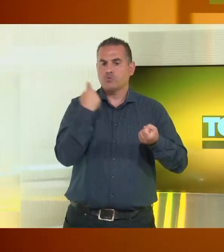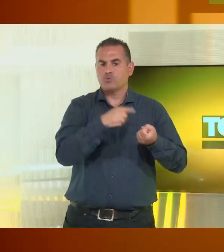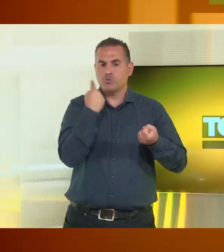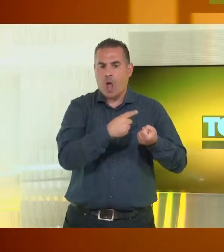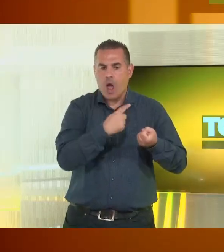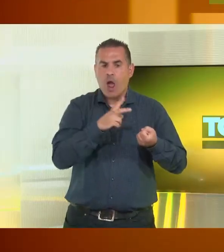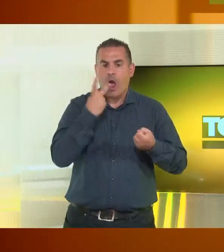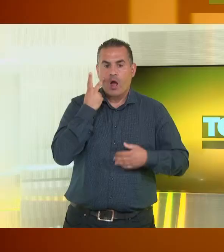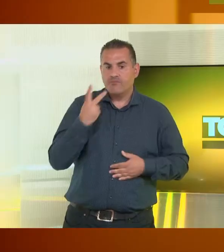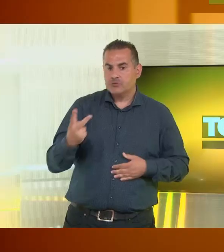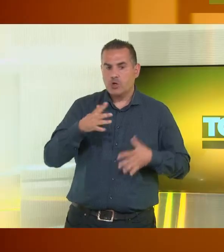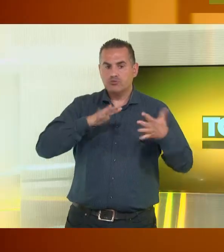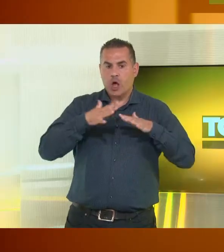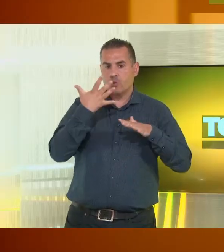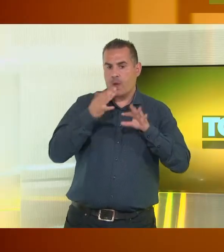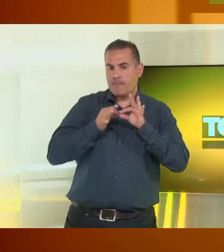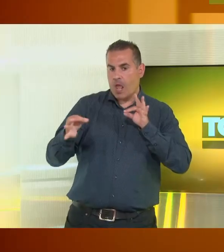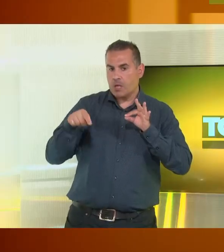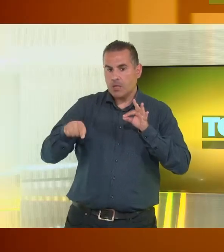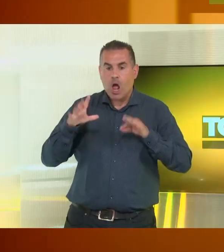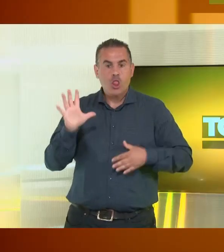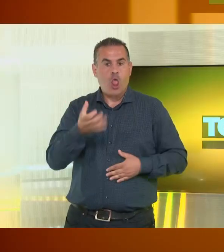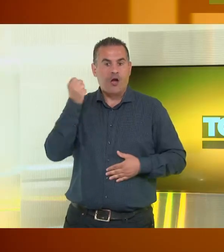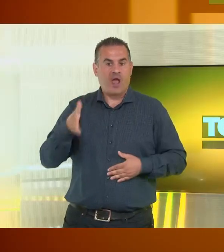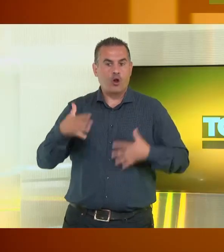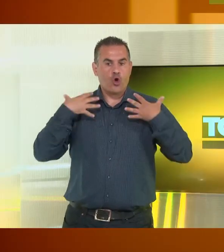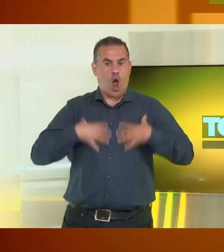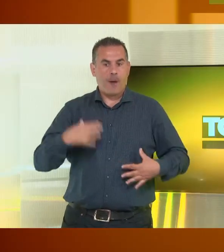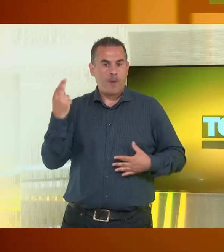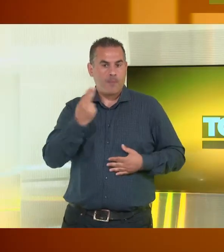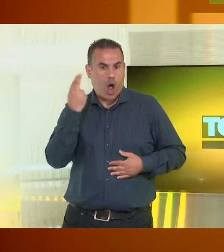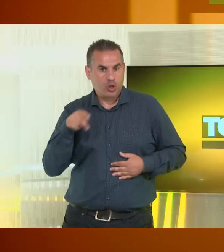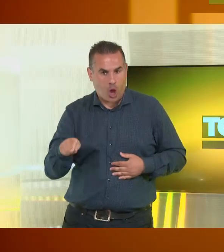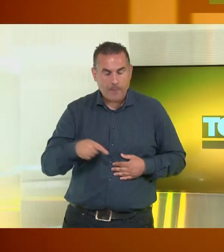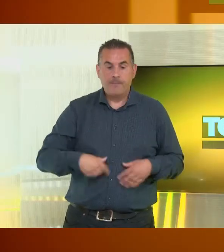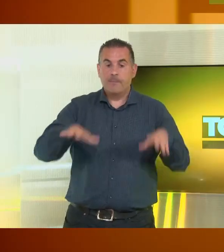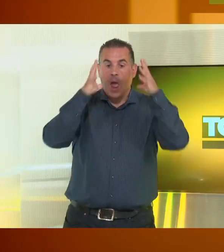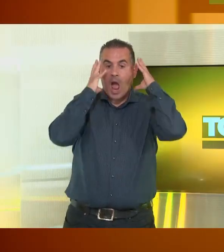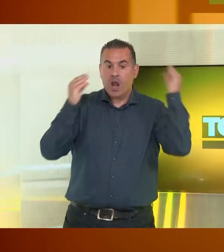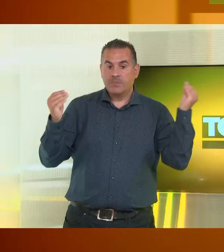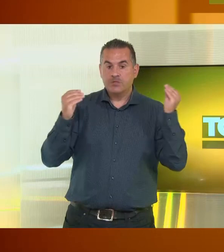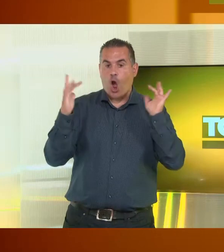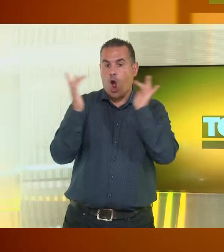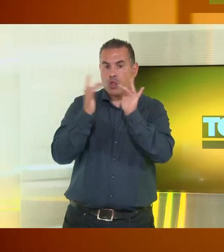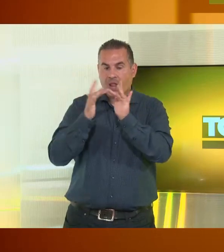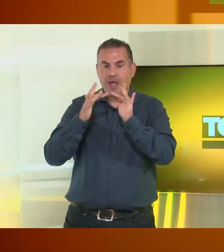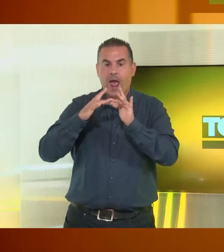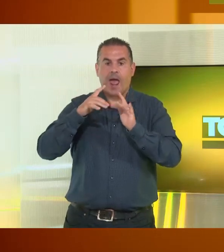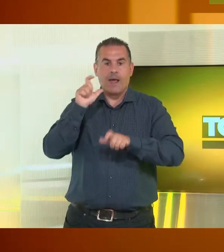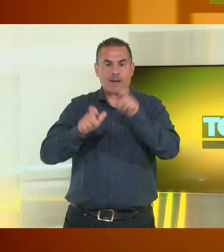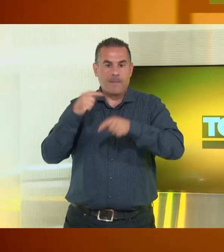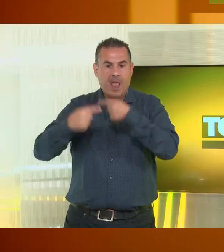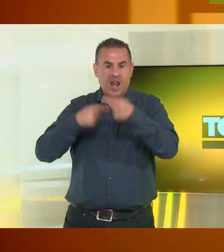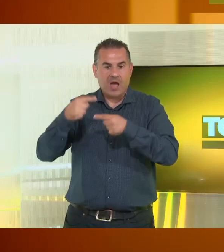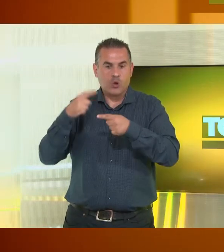propria auto. Il cadavere si trovava a meno di 5 metri. Solo oggi, dopo aver rintracciato i parenti residenti ad Arzachena, i carabinieri di Olbia